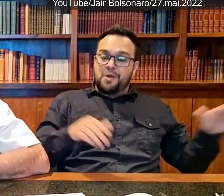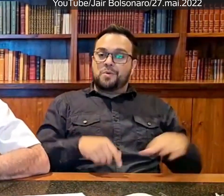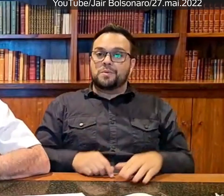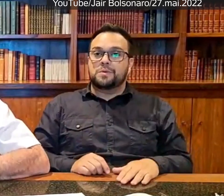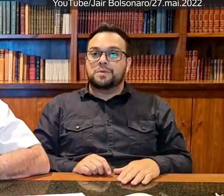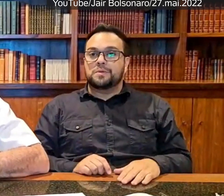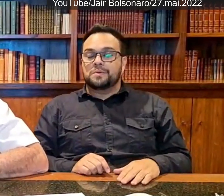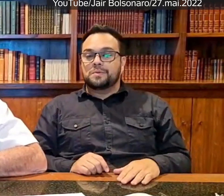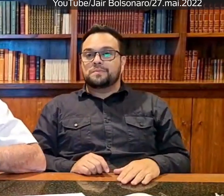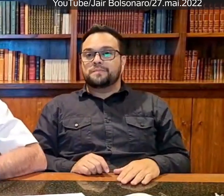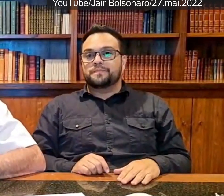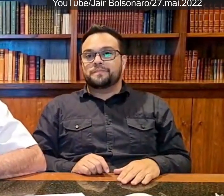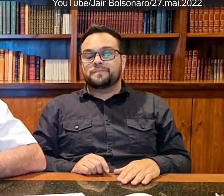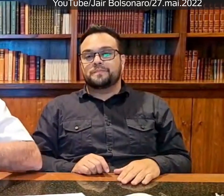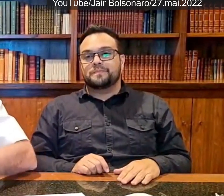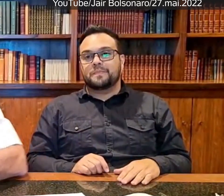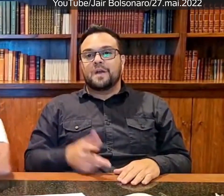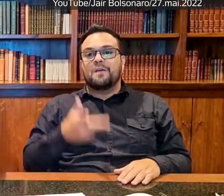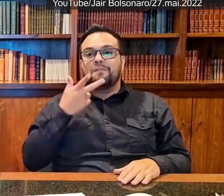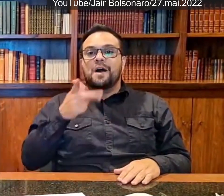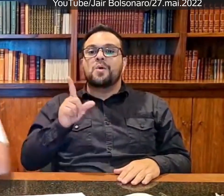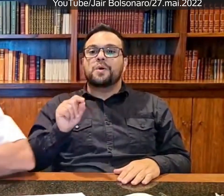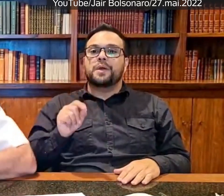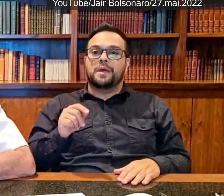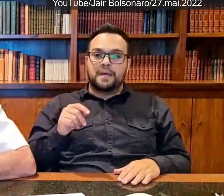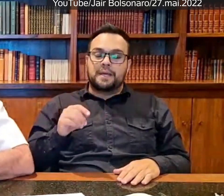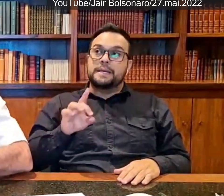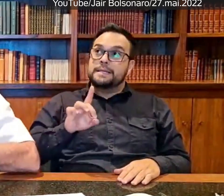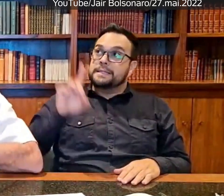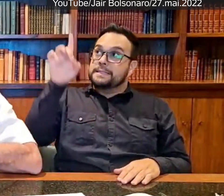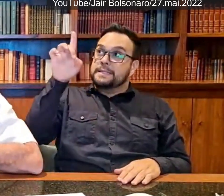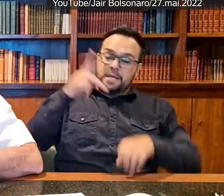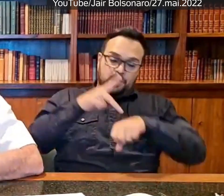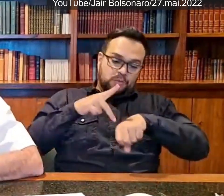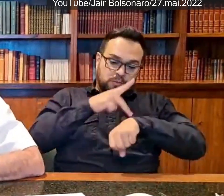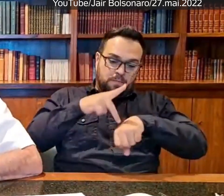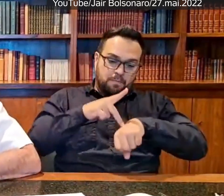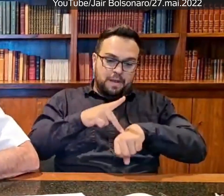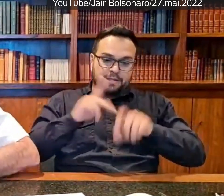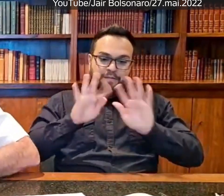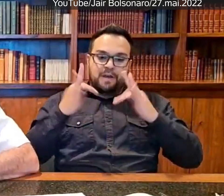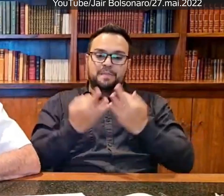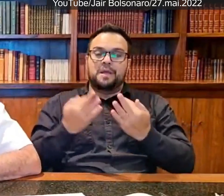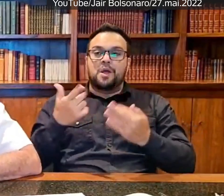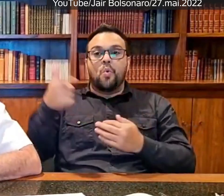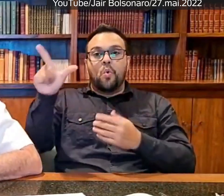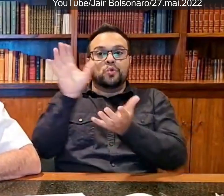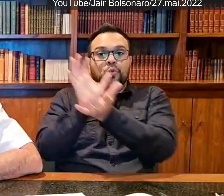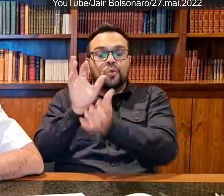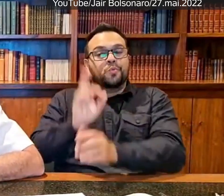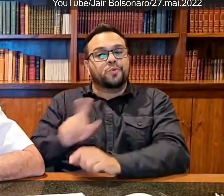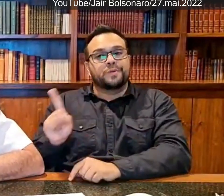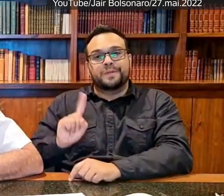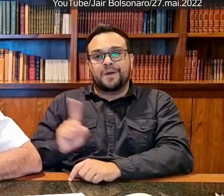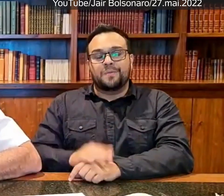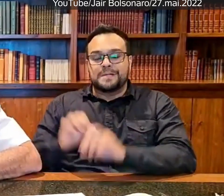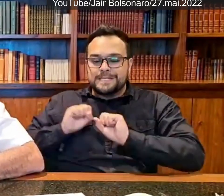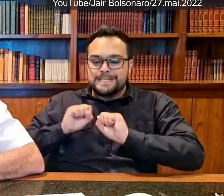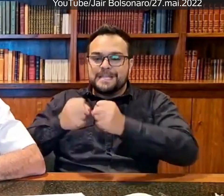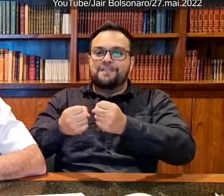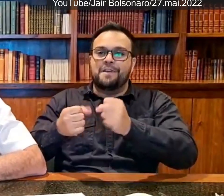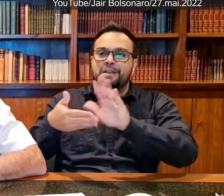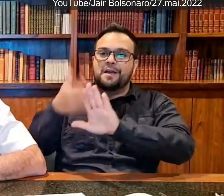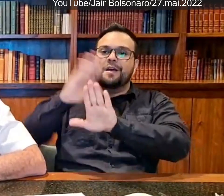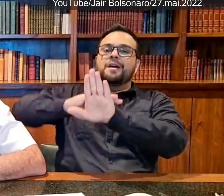né, da boca para fora, fala com o coração, Deus, pátria, família. O lado de cá defende família, o lado de lá não. O lado de lá defende ideologia